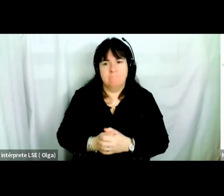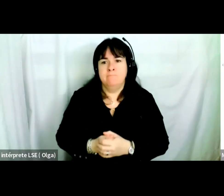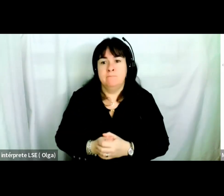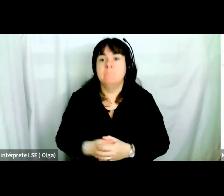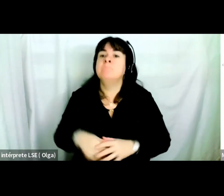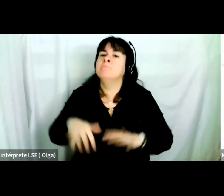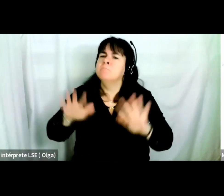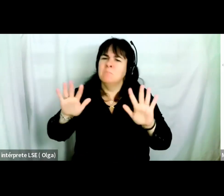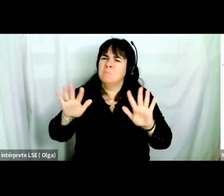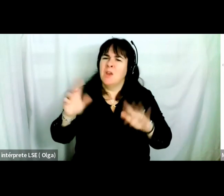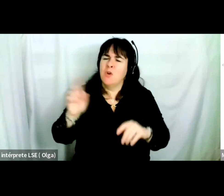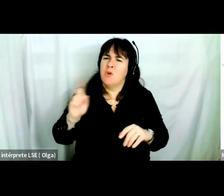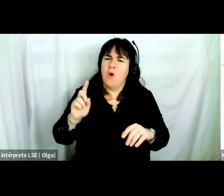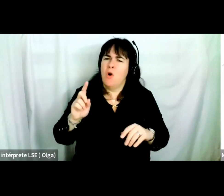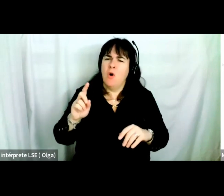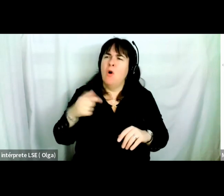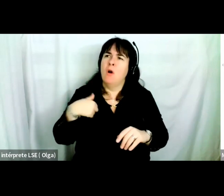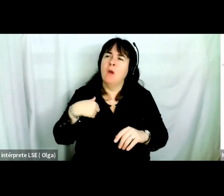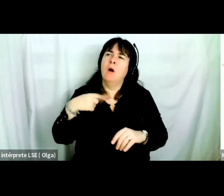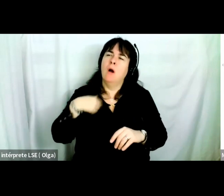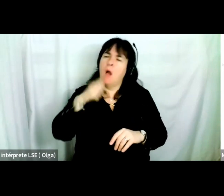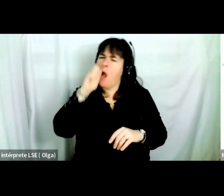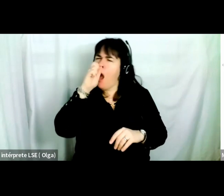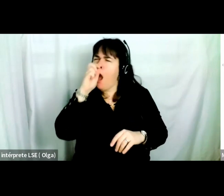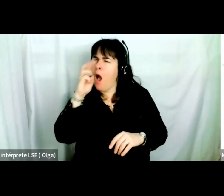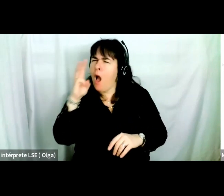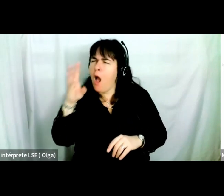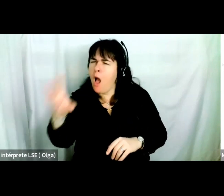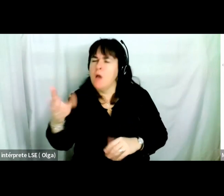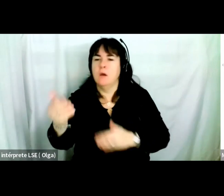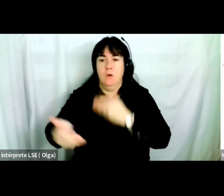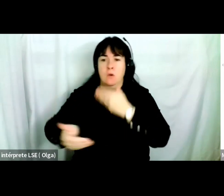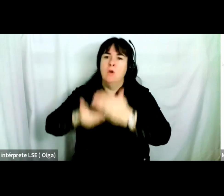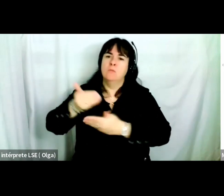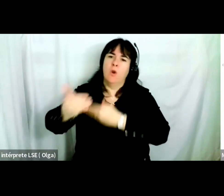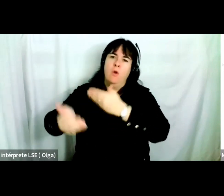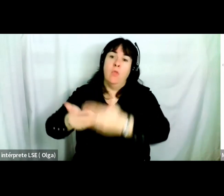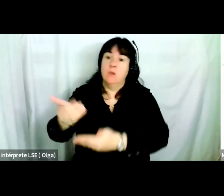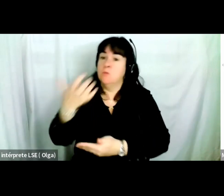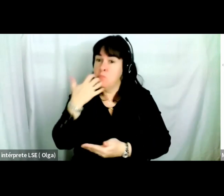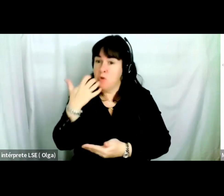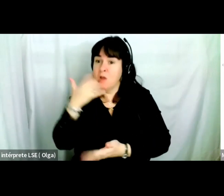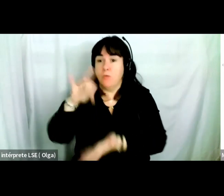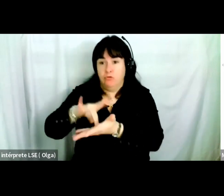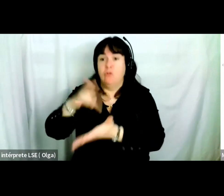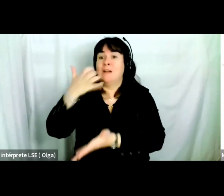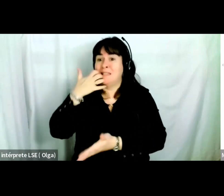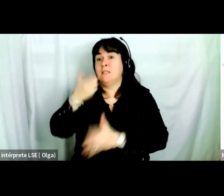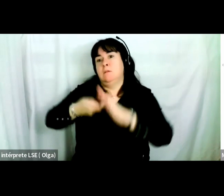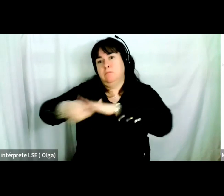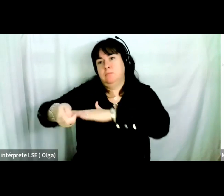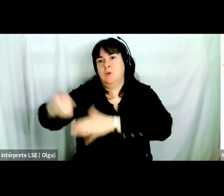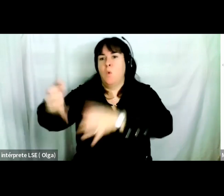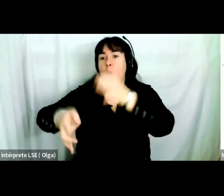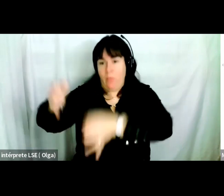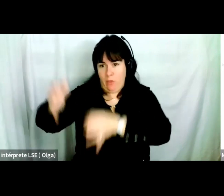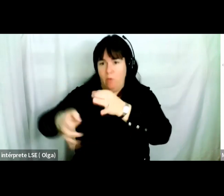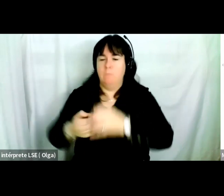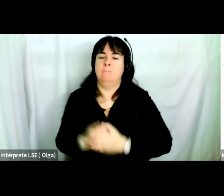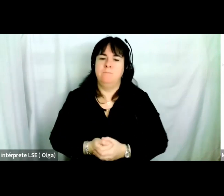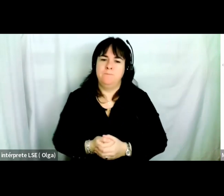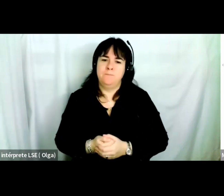Pero no se trata de estar años en un proceso, como puede pasar en un proceso judicial.